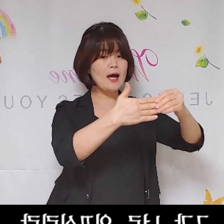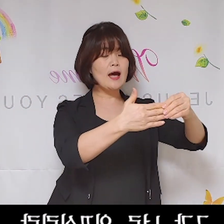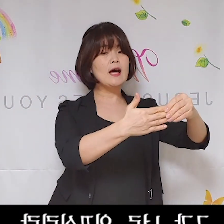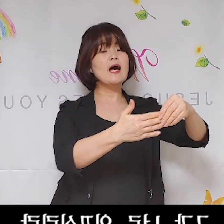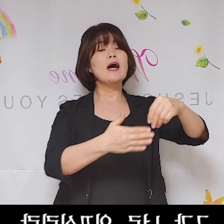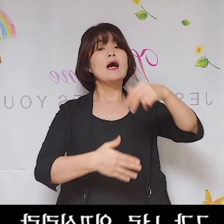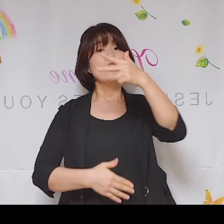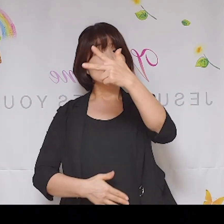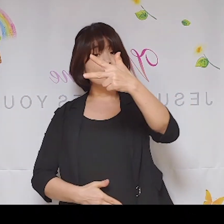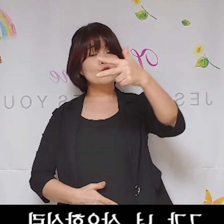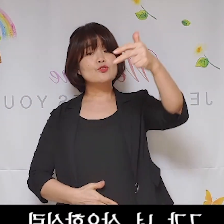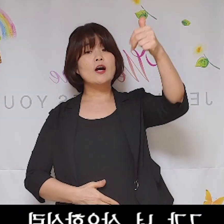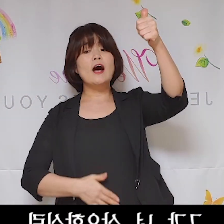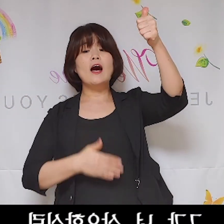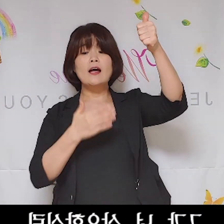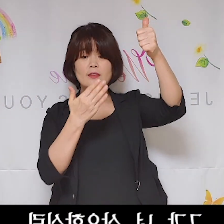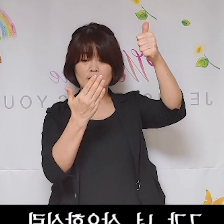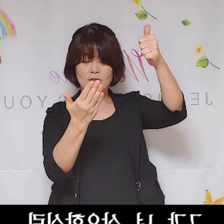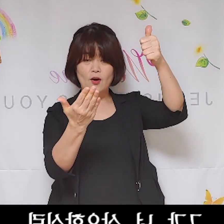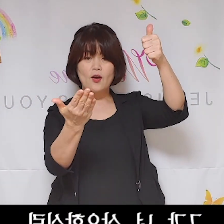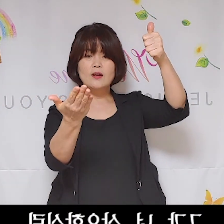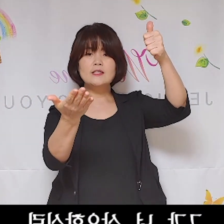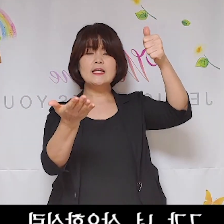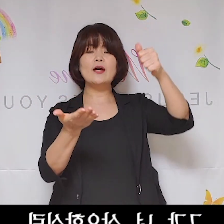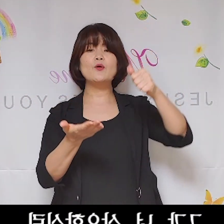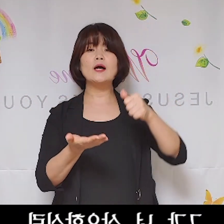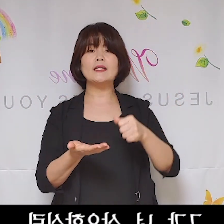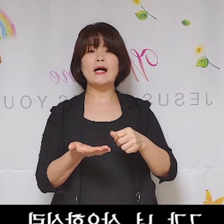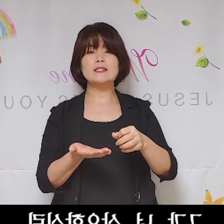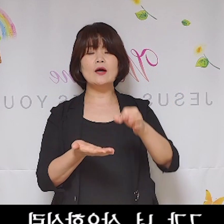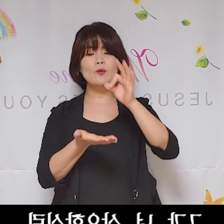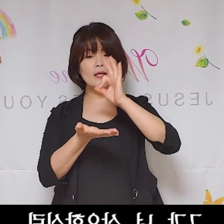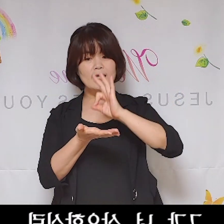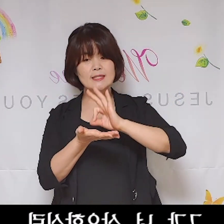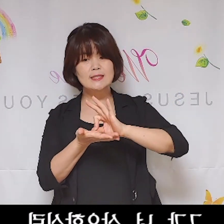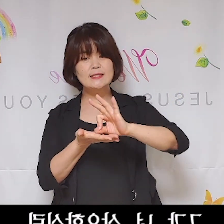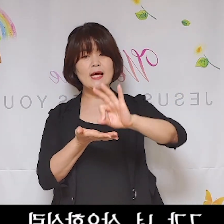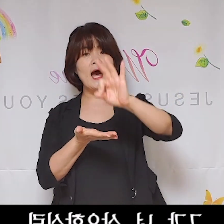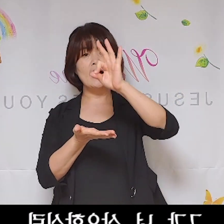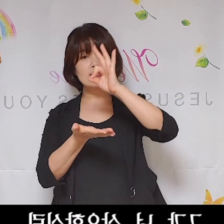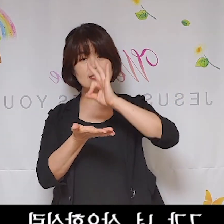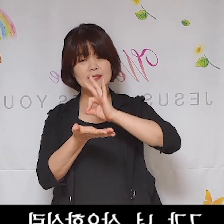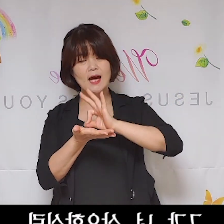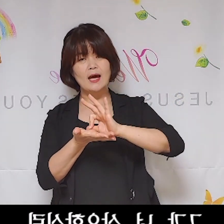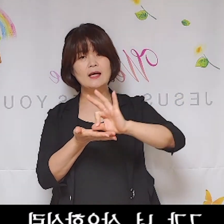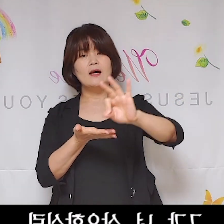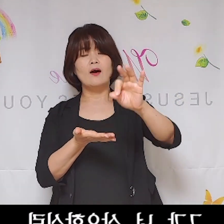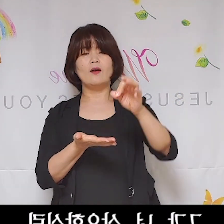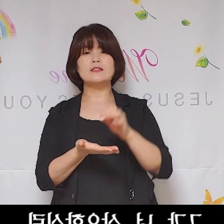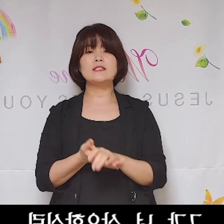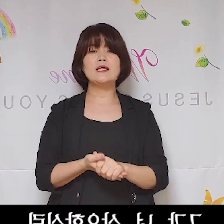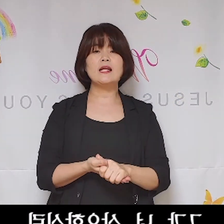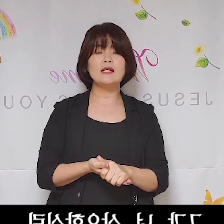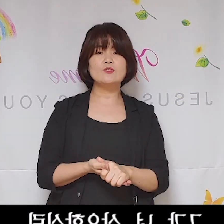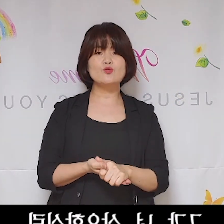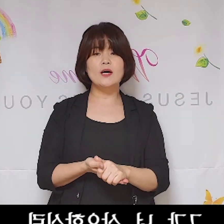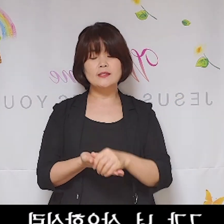이끄시리라. 주가 널 사용하다, 쓰다. 쓰다라는 수화는